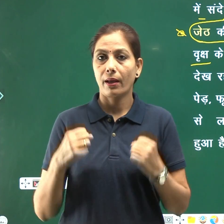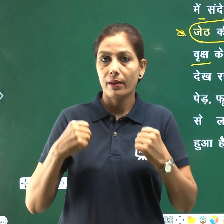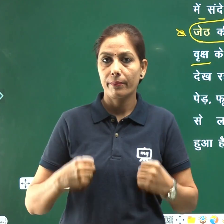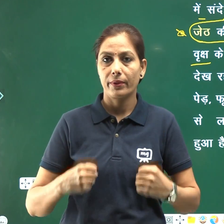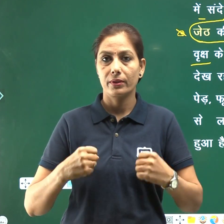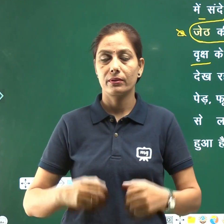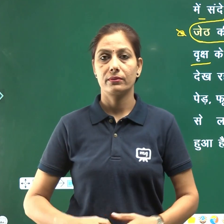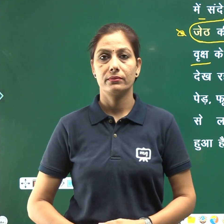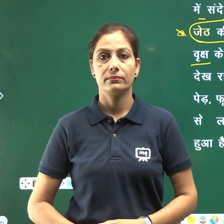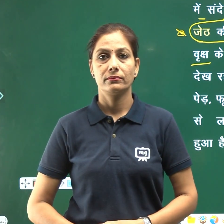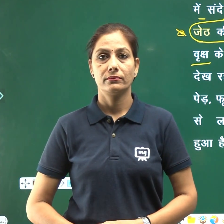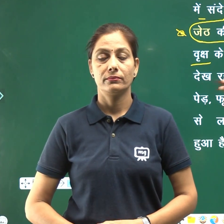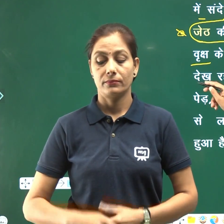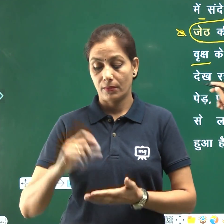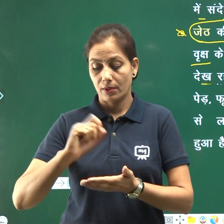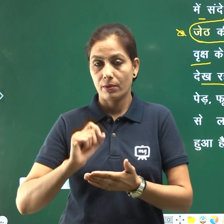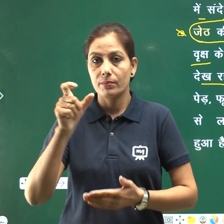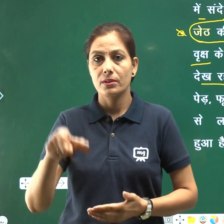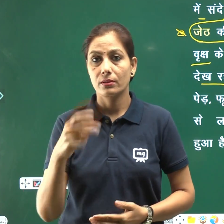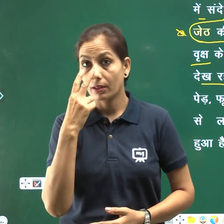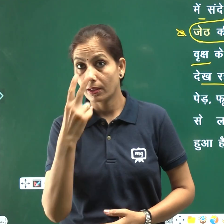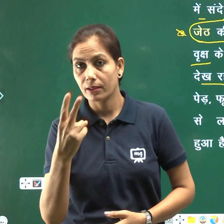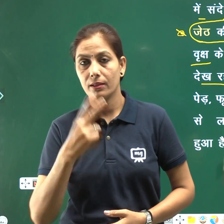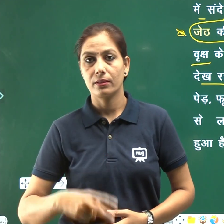बैठकर लेखक देख रहा है कि